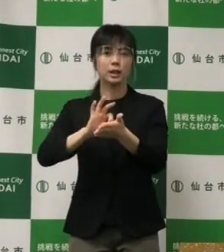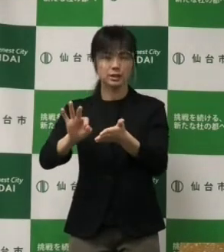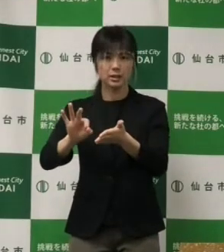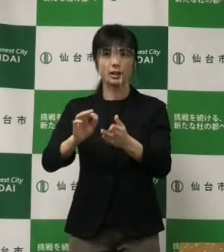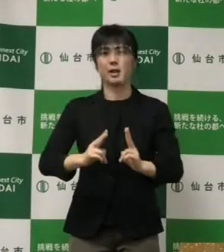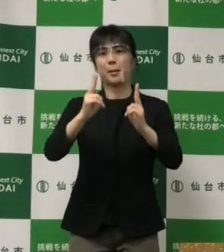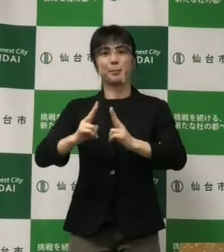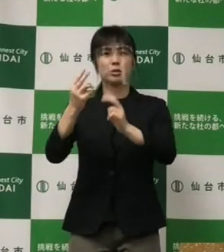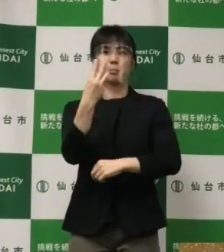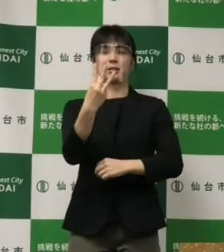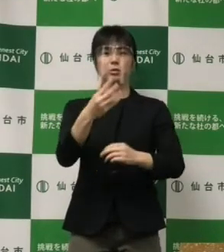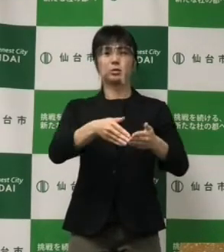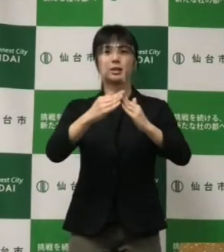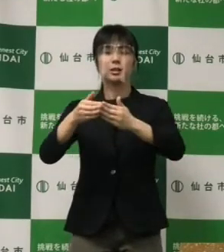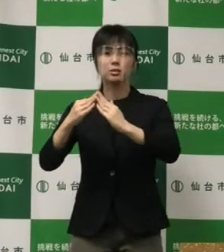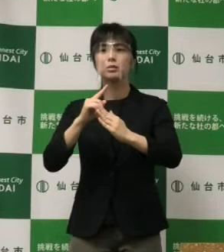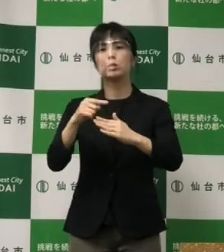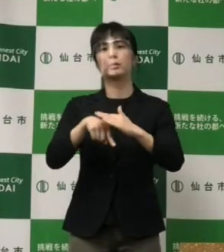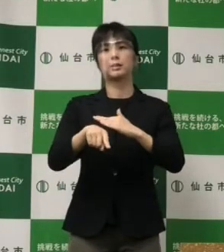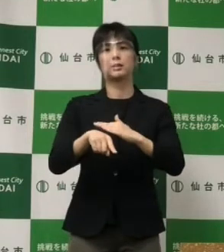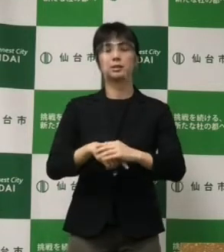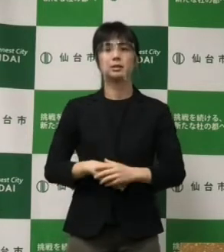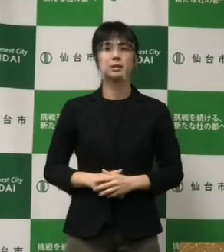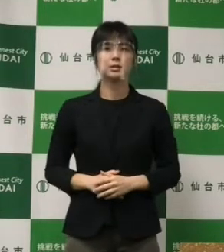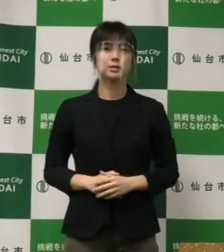3棟ということでございます。